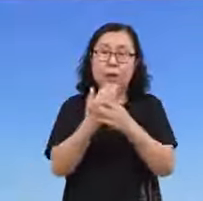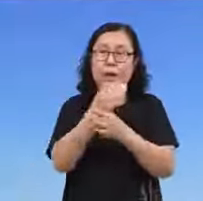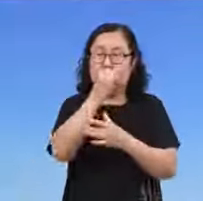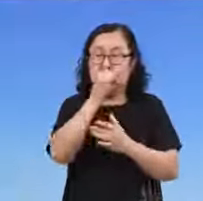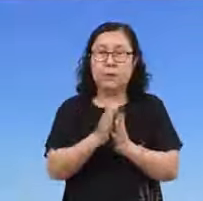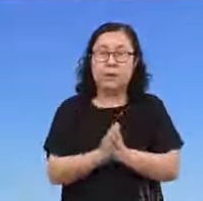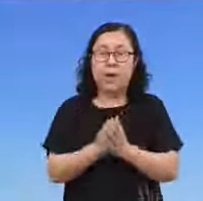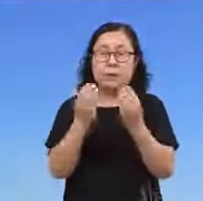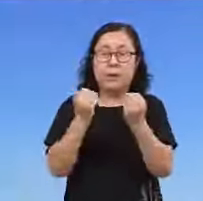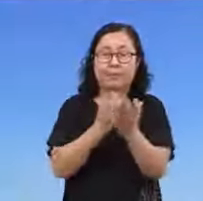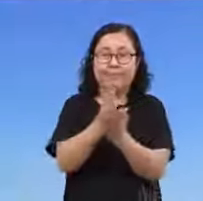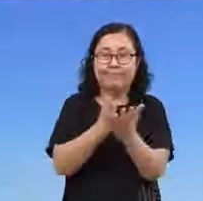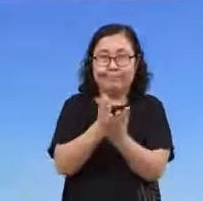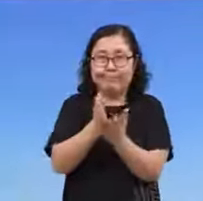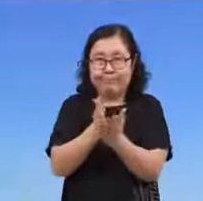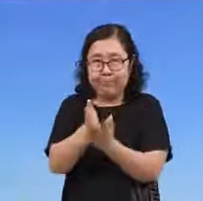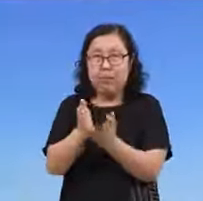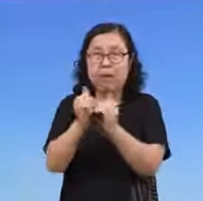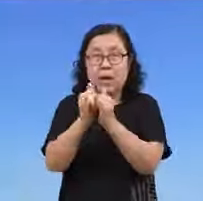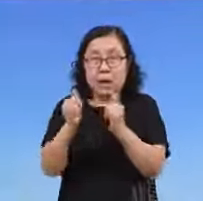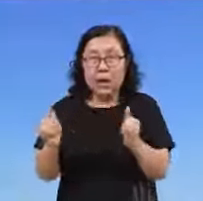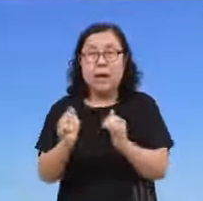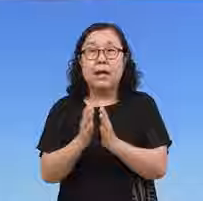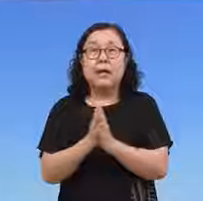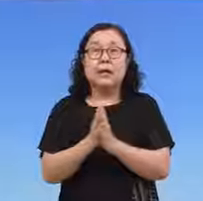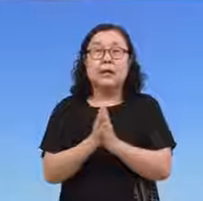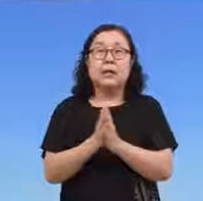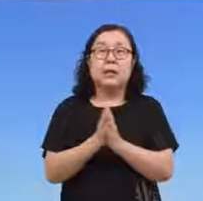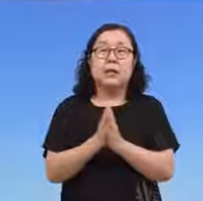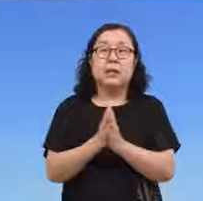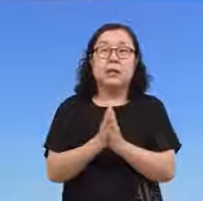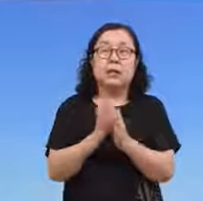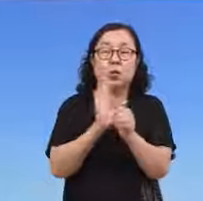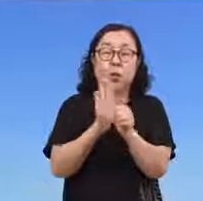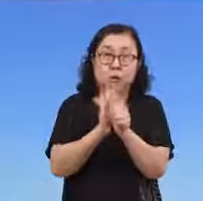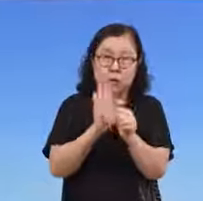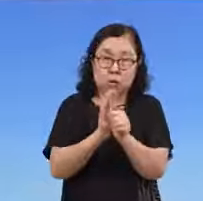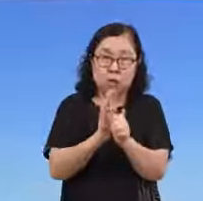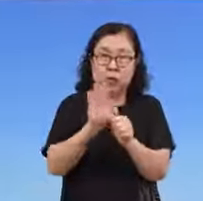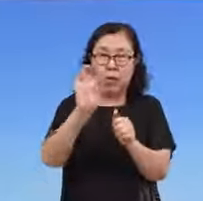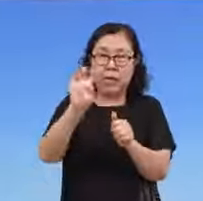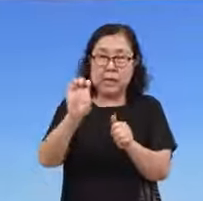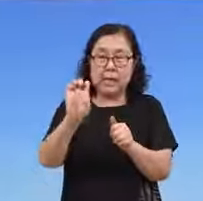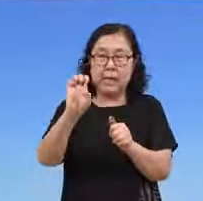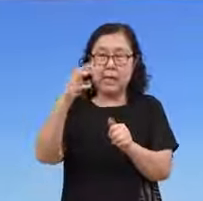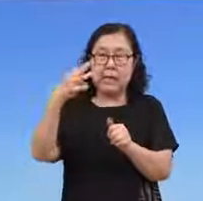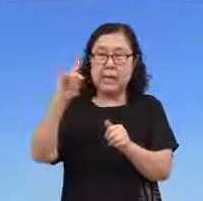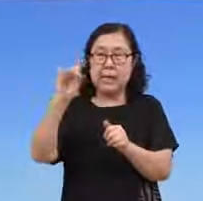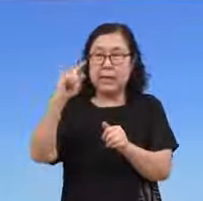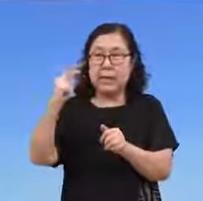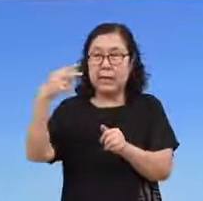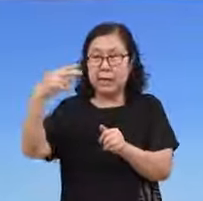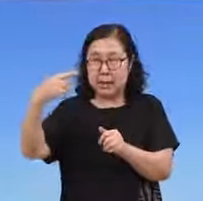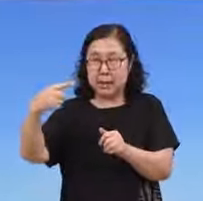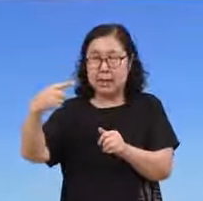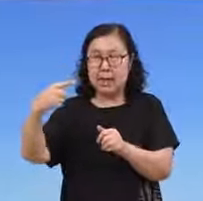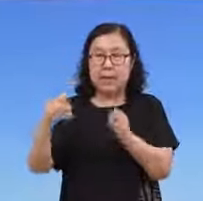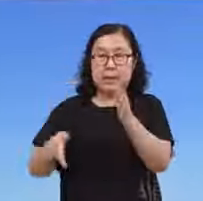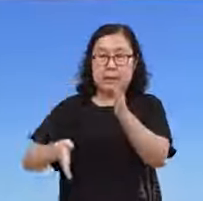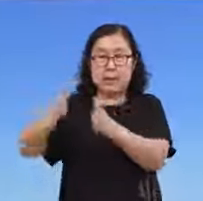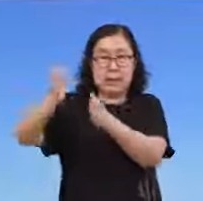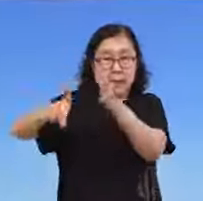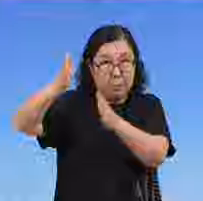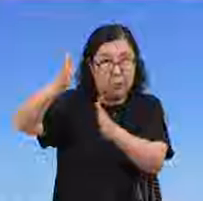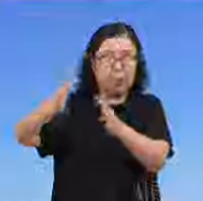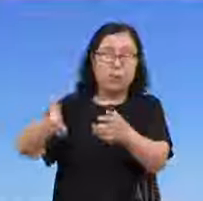너무 많은 전문가들이 도와주시고 최근에는 이랜드라고 하는 고마운 기업까지 가세해서 도와주는